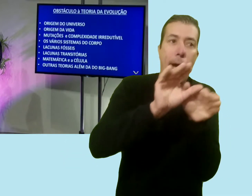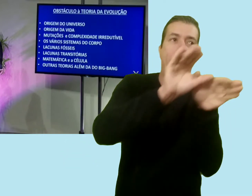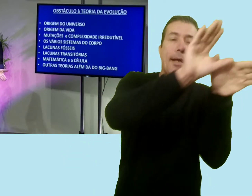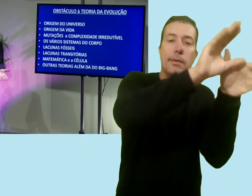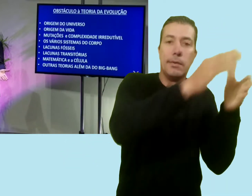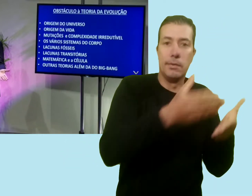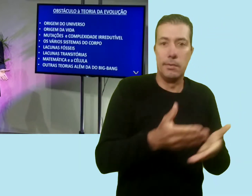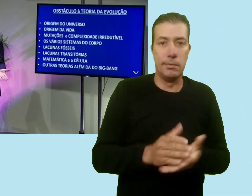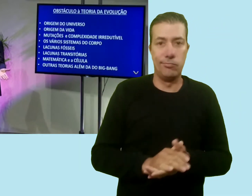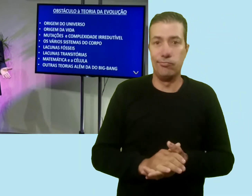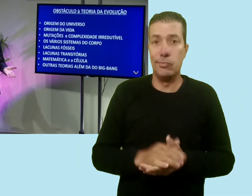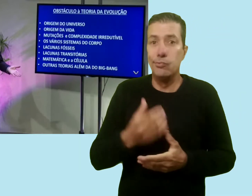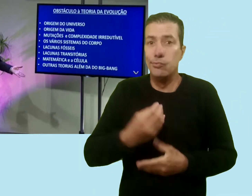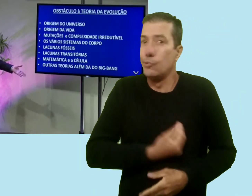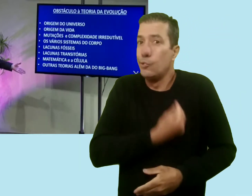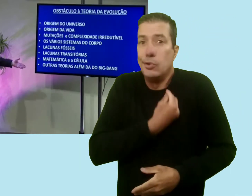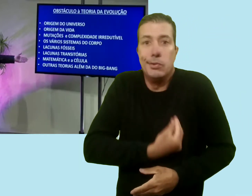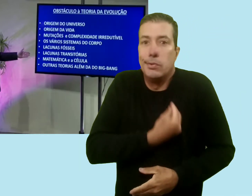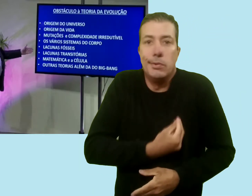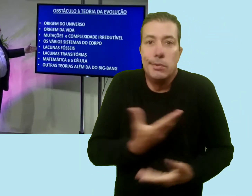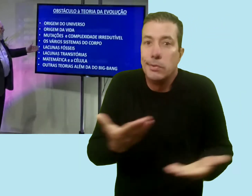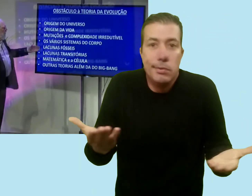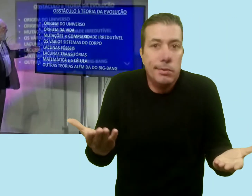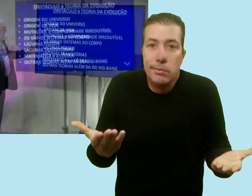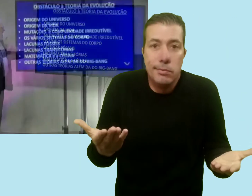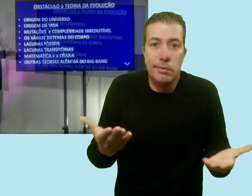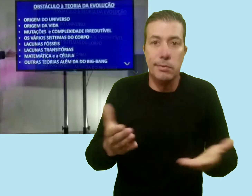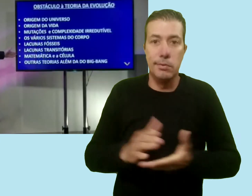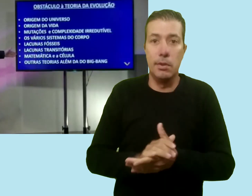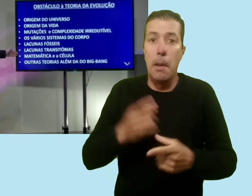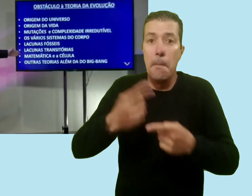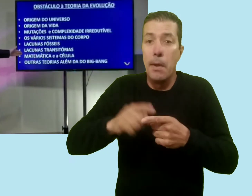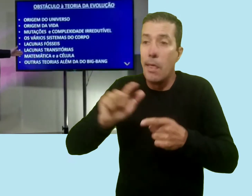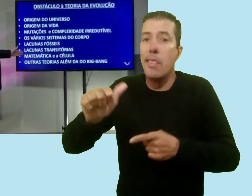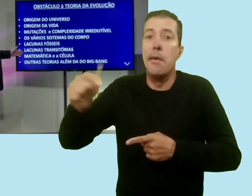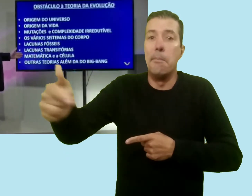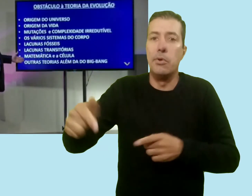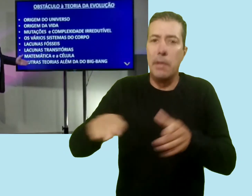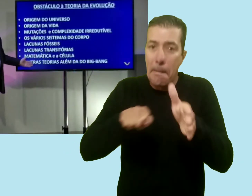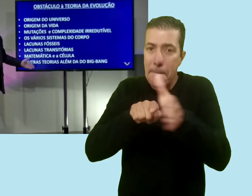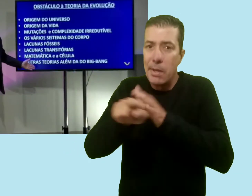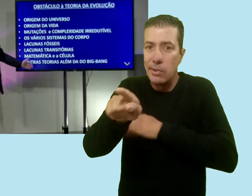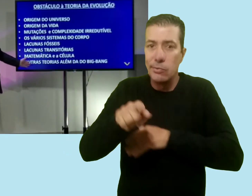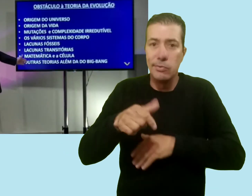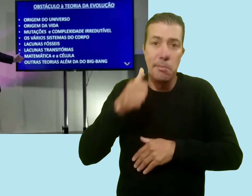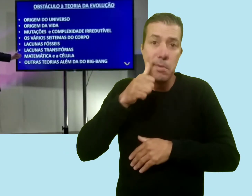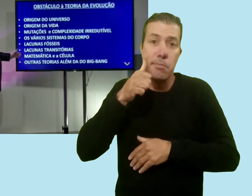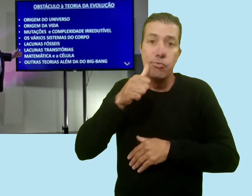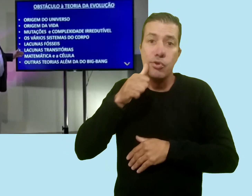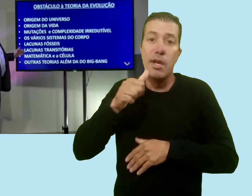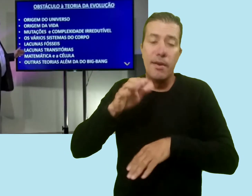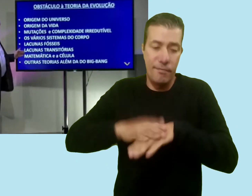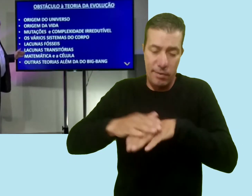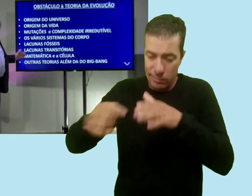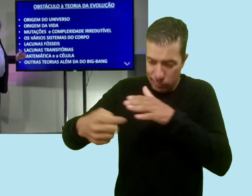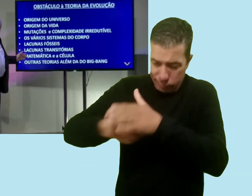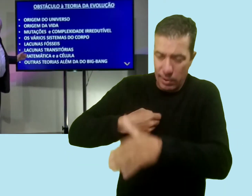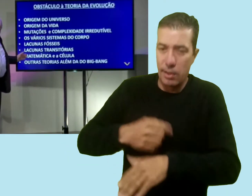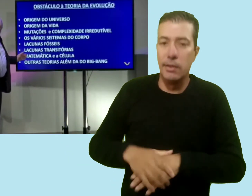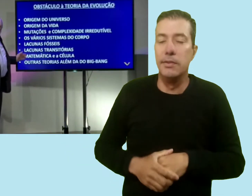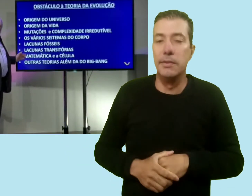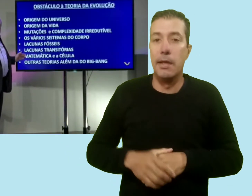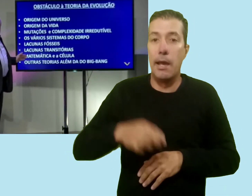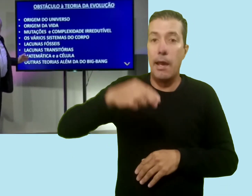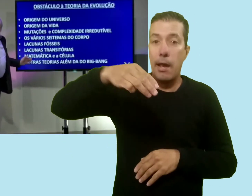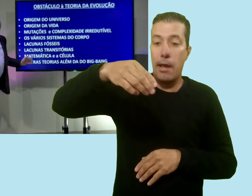Não existe isso na coluna dos fósseis. E depois, essa pergunta aqui foi a minha mulher que fez ontem,